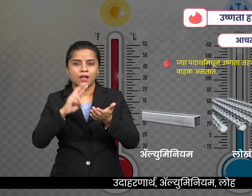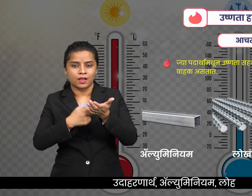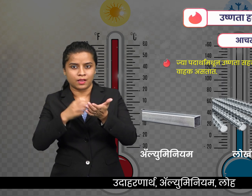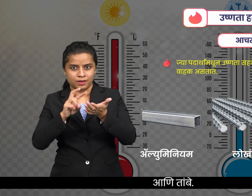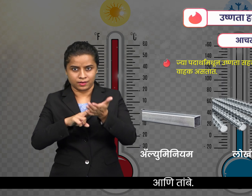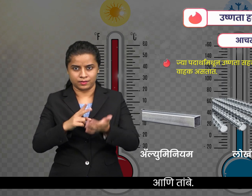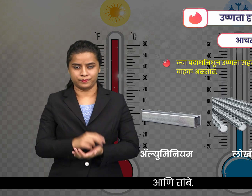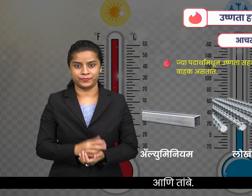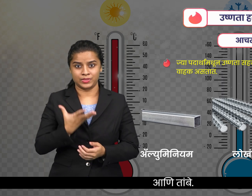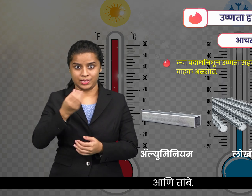आणि तांबे.